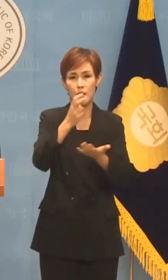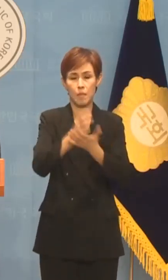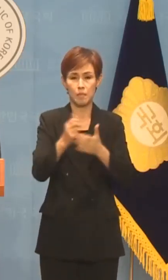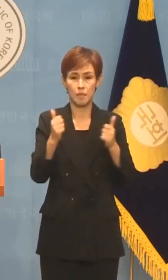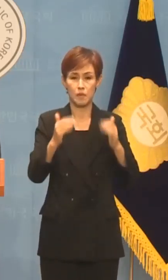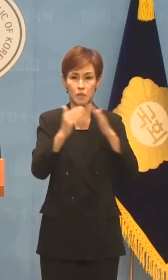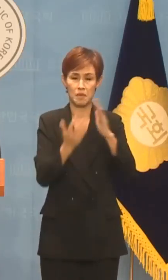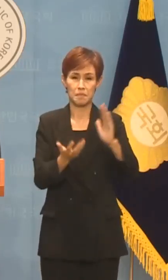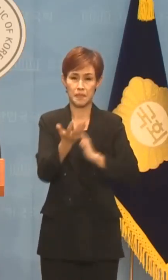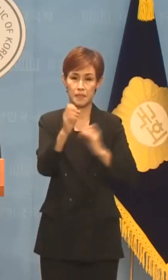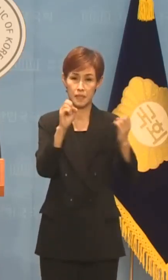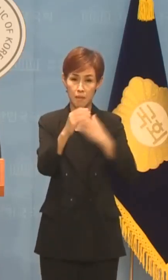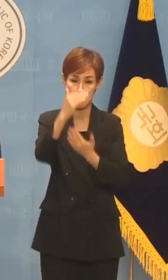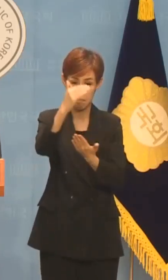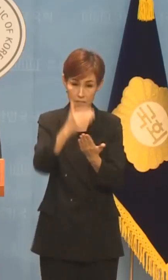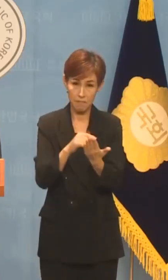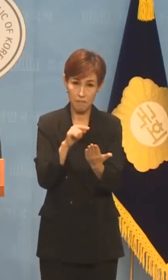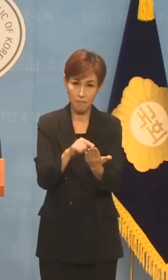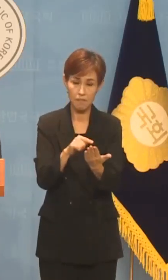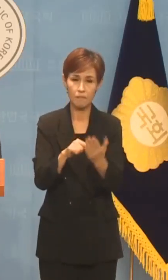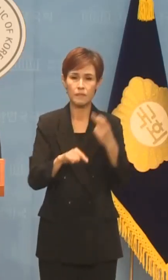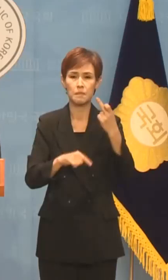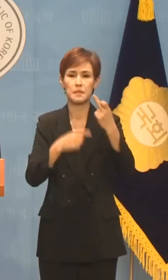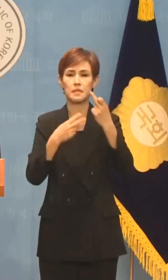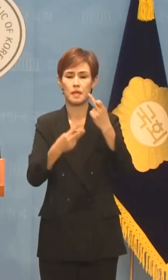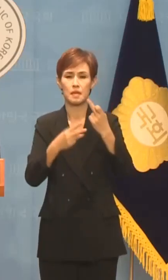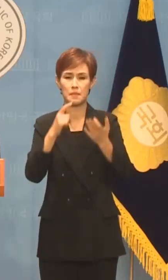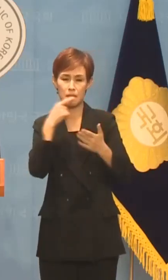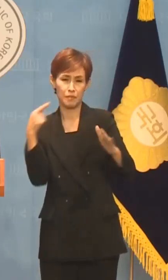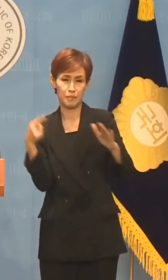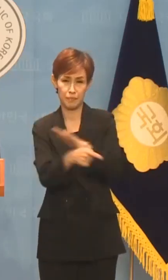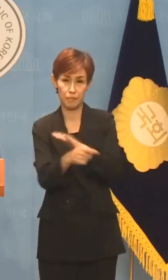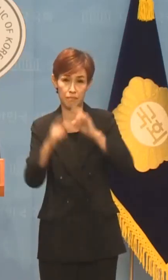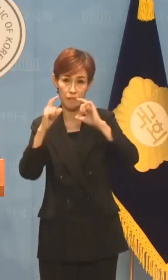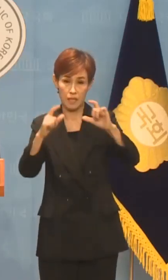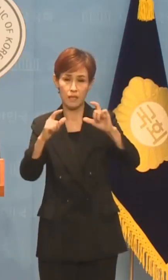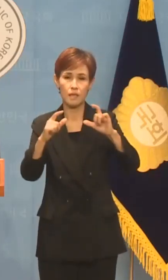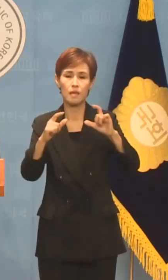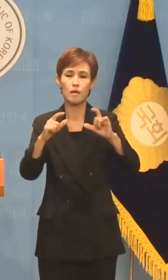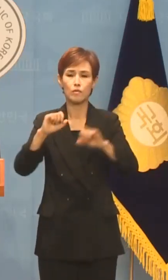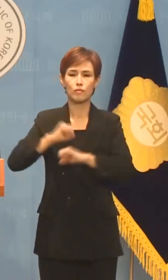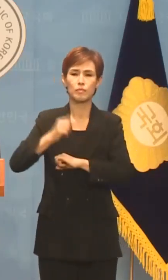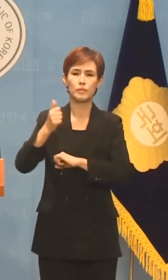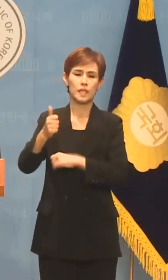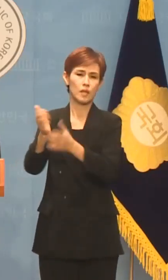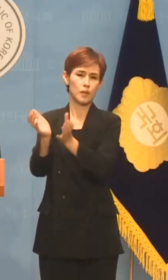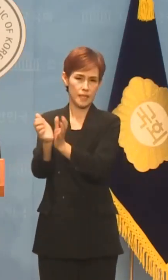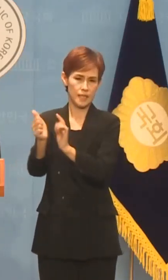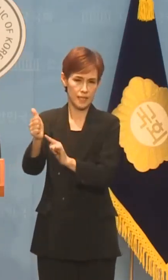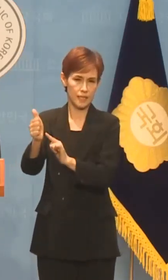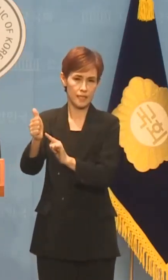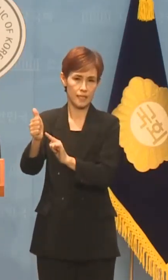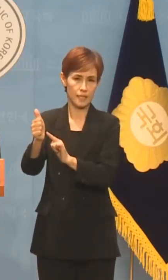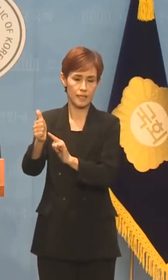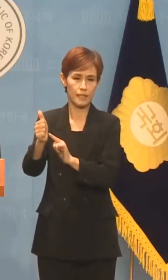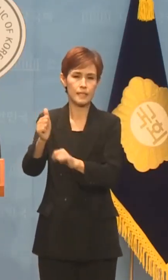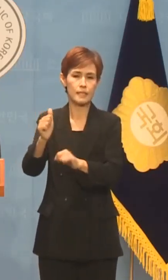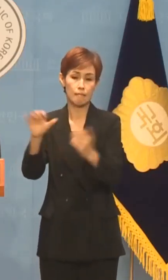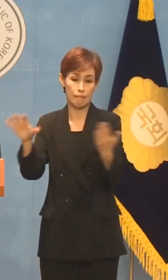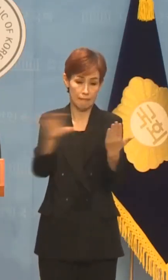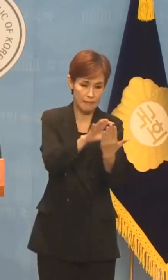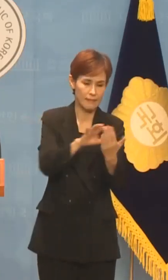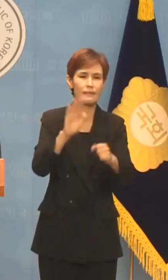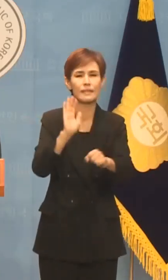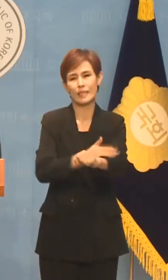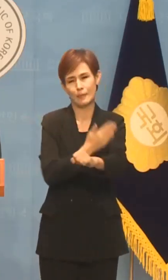헌법재판소에 제출한 답변서를 통해서 12.3 비상계엄 포고령은 김용현 당시 국방부 장관이 잘못